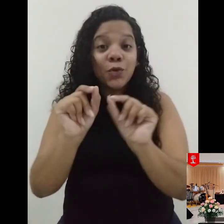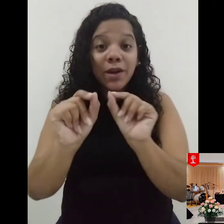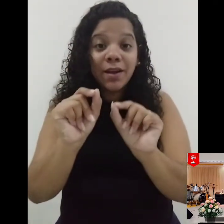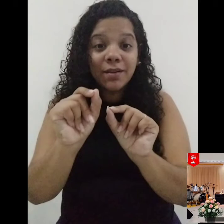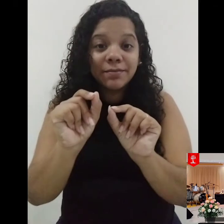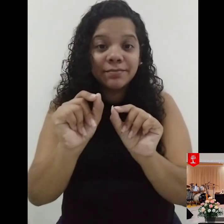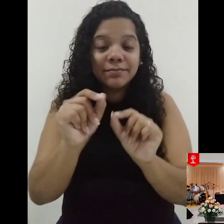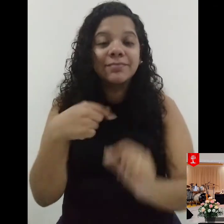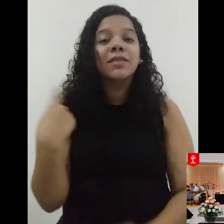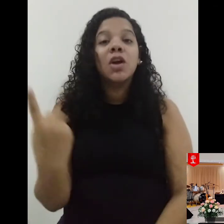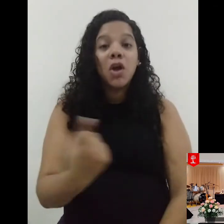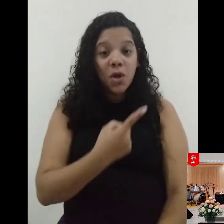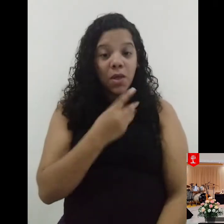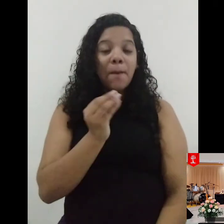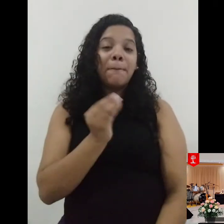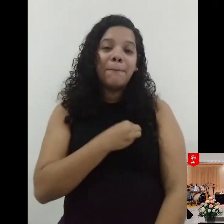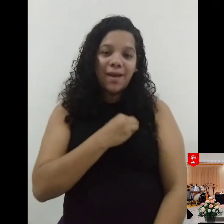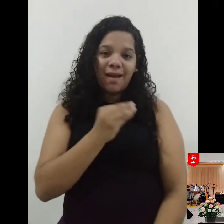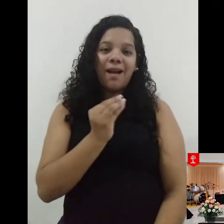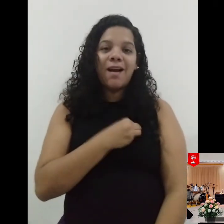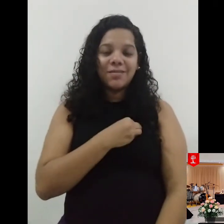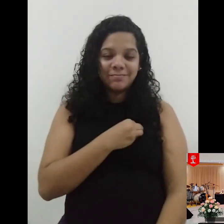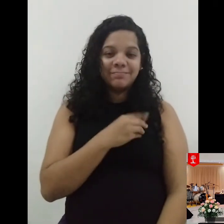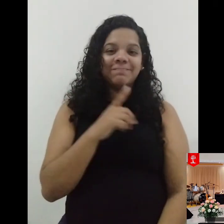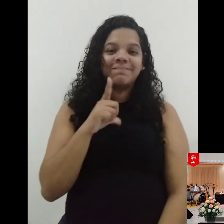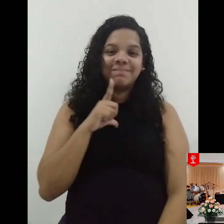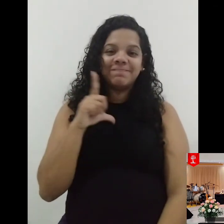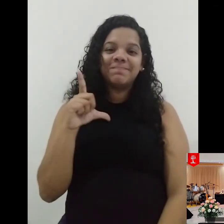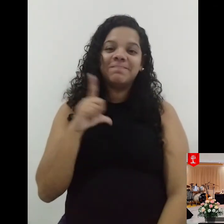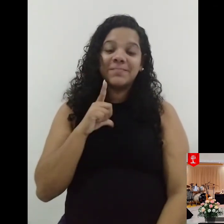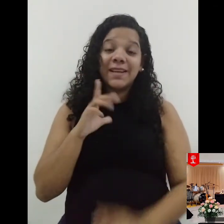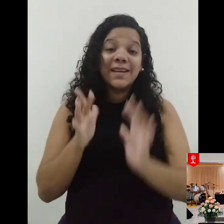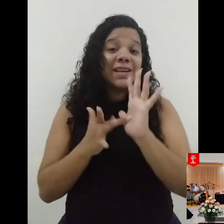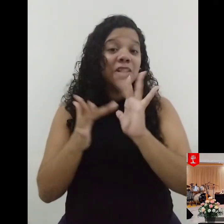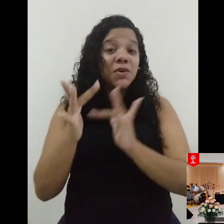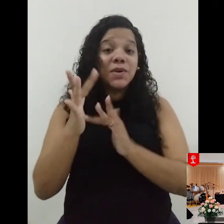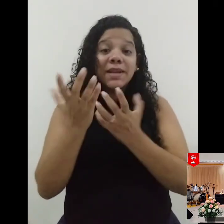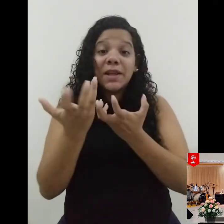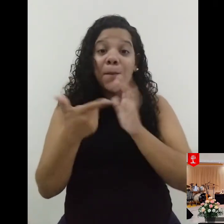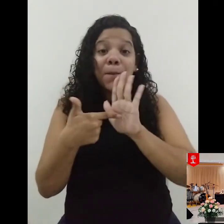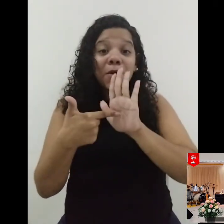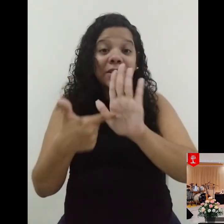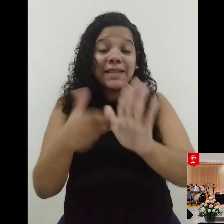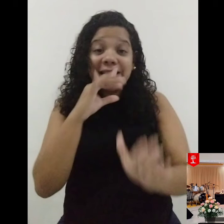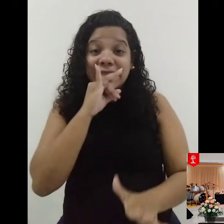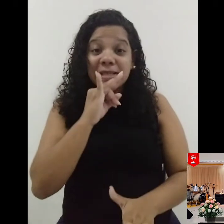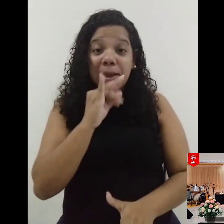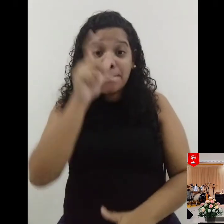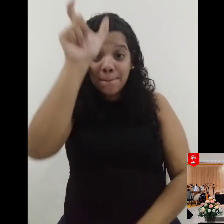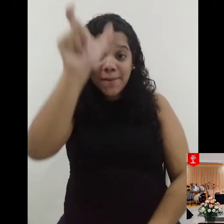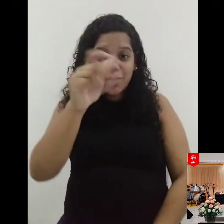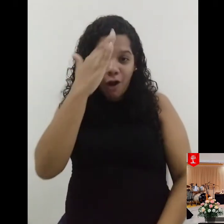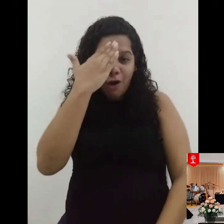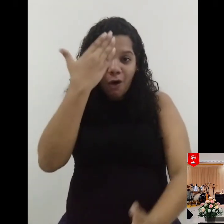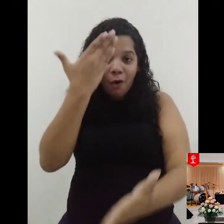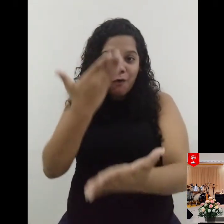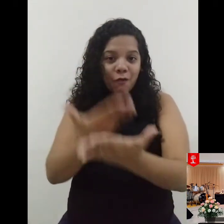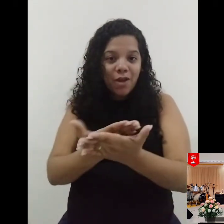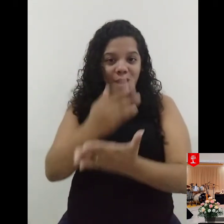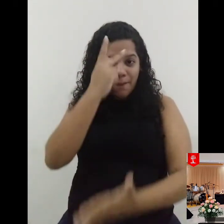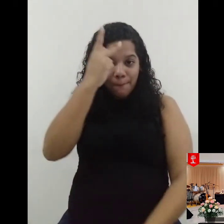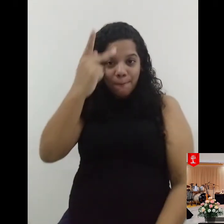tenha misericórdia de mim que sou pecador. Ele estava dizendo: olha, é assim que você deve se apresentar diante de mim,